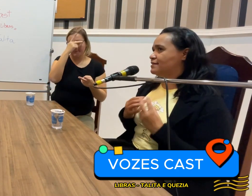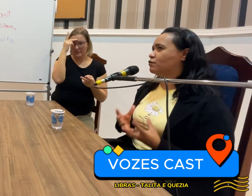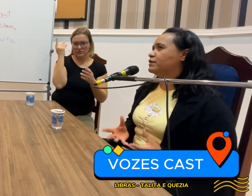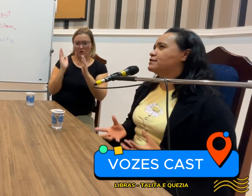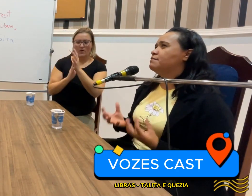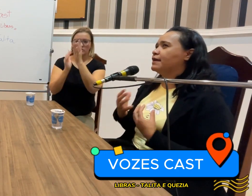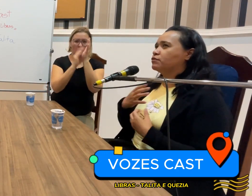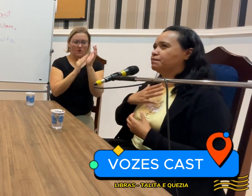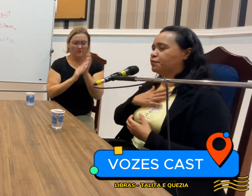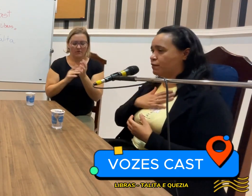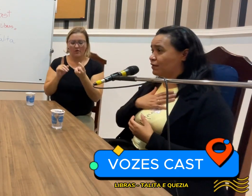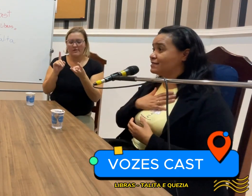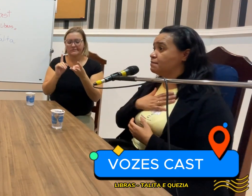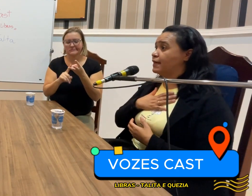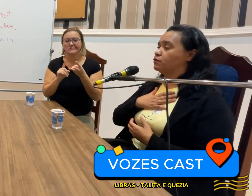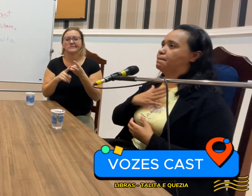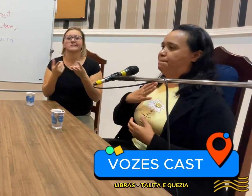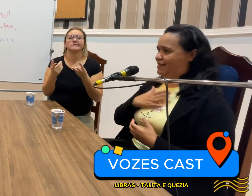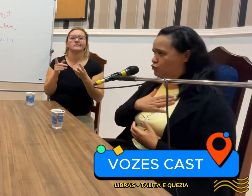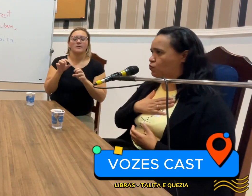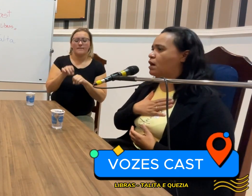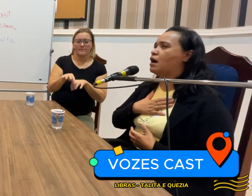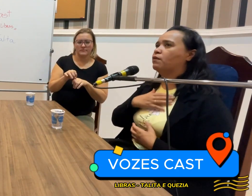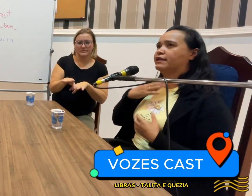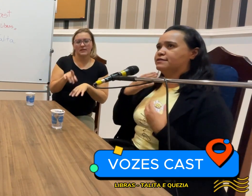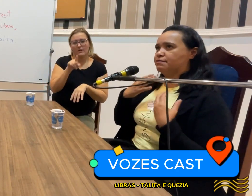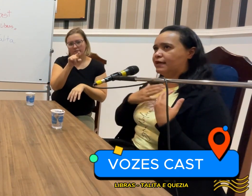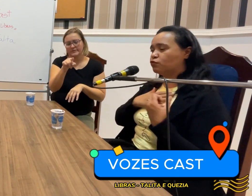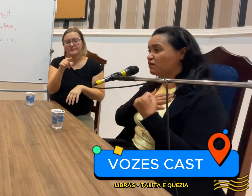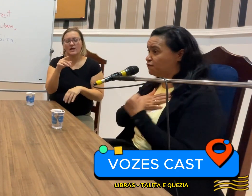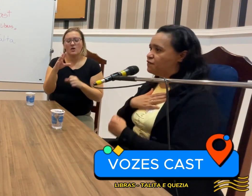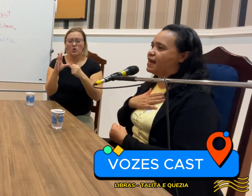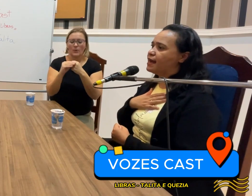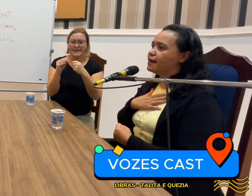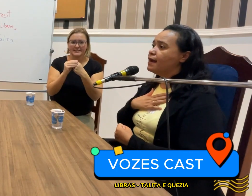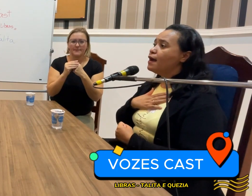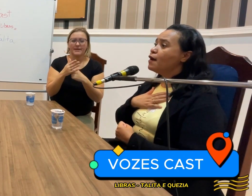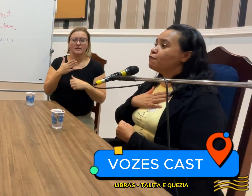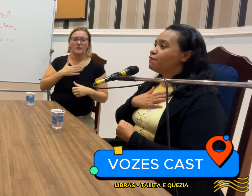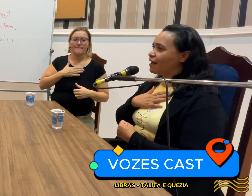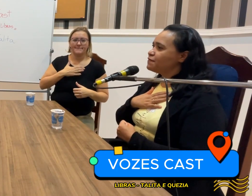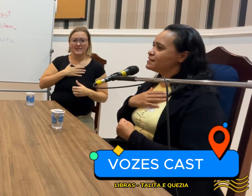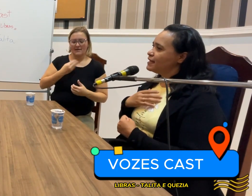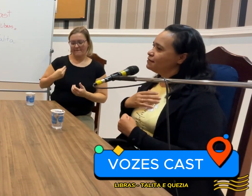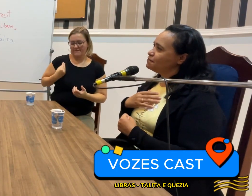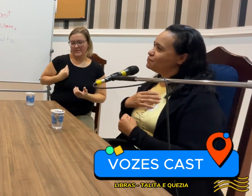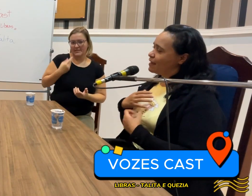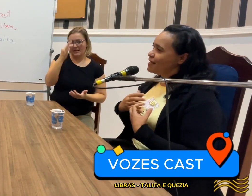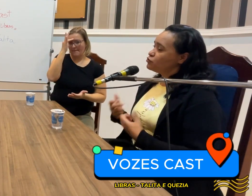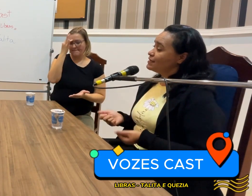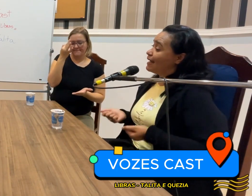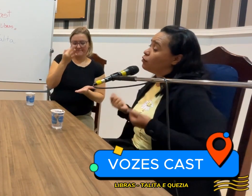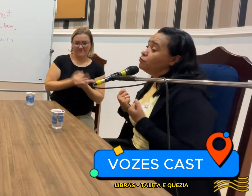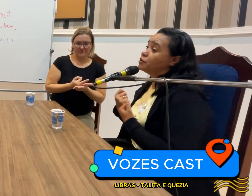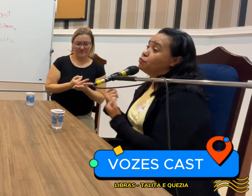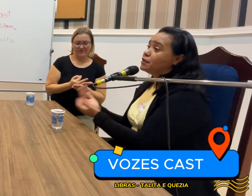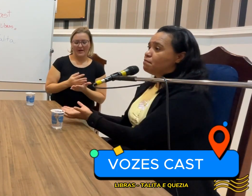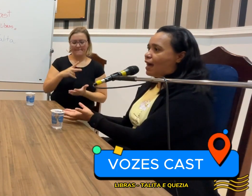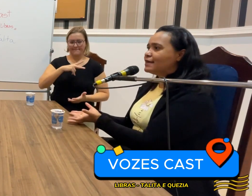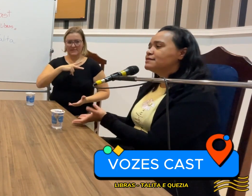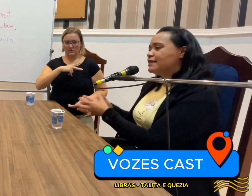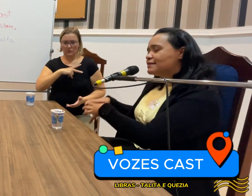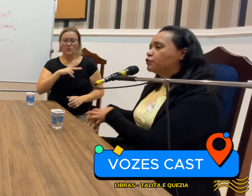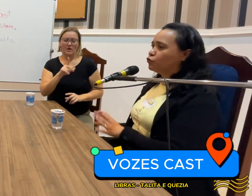de trazer conhecimento para o meu crescimento pessoal, crescimento em fé, vai me ajudar a